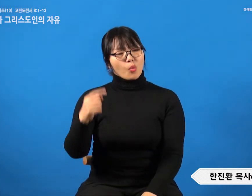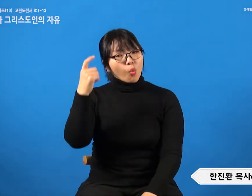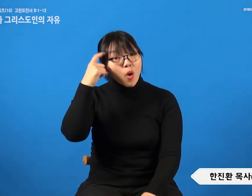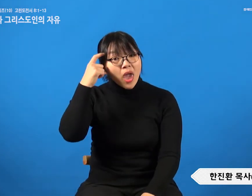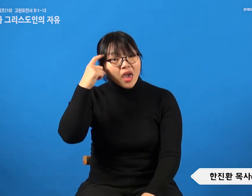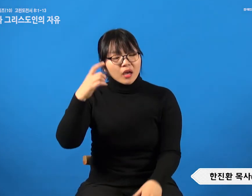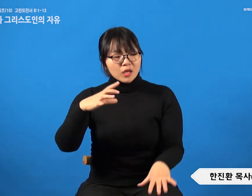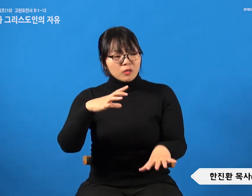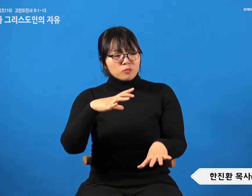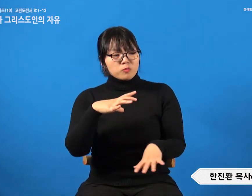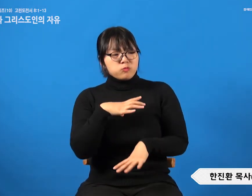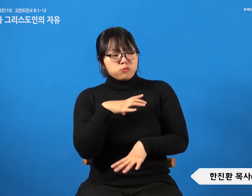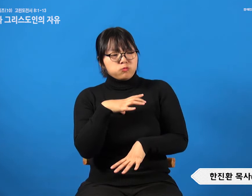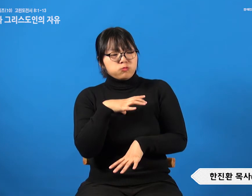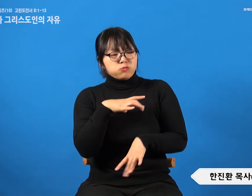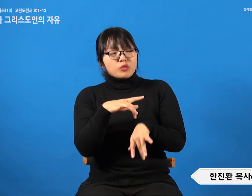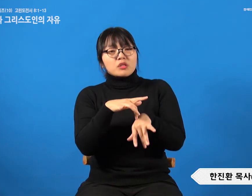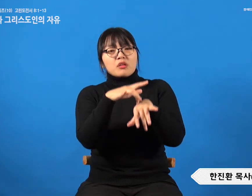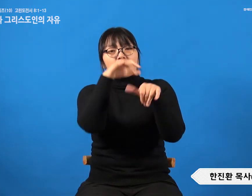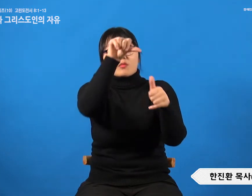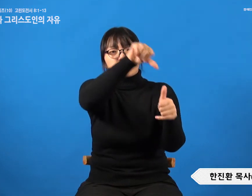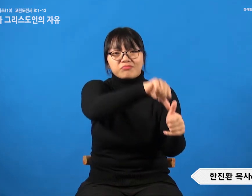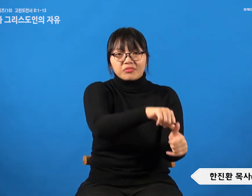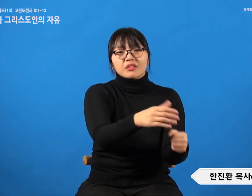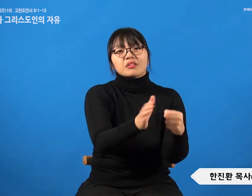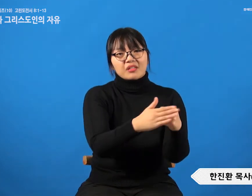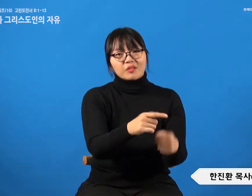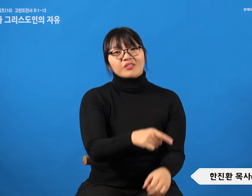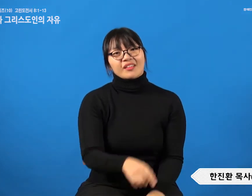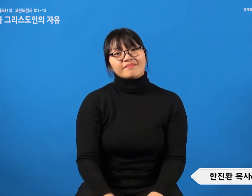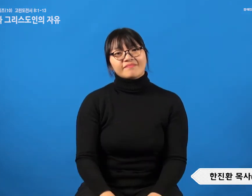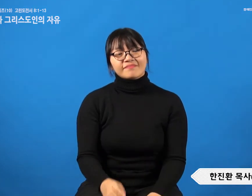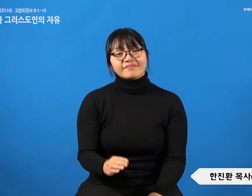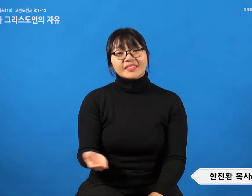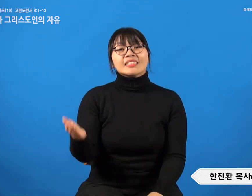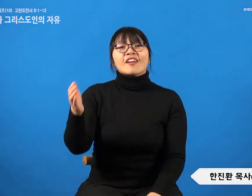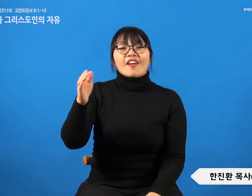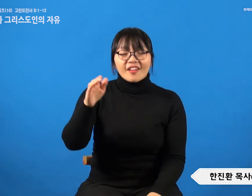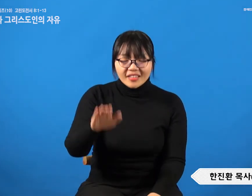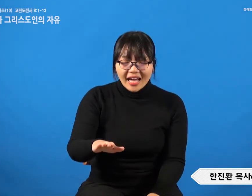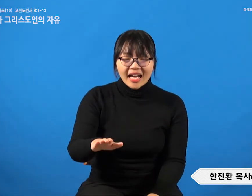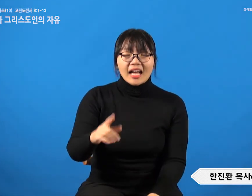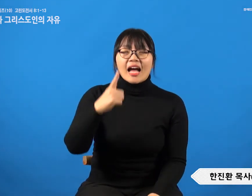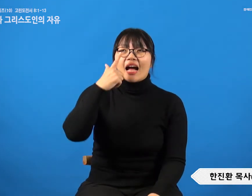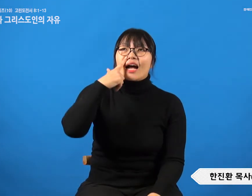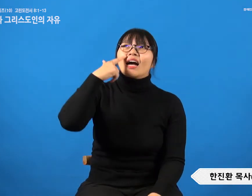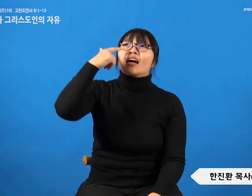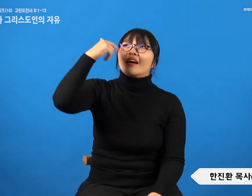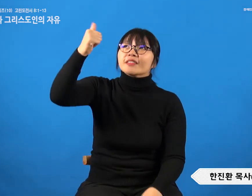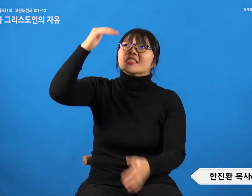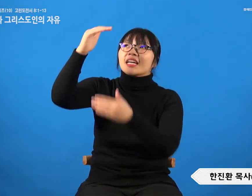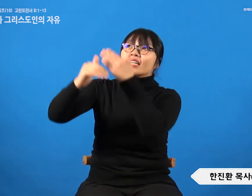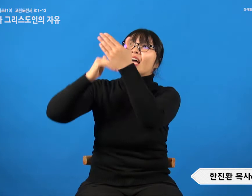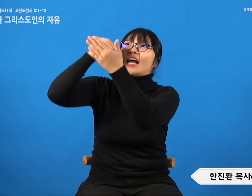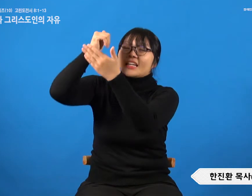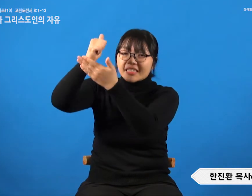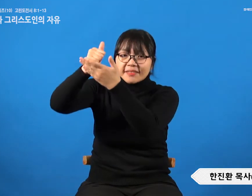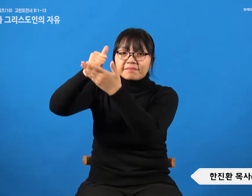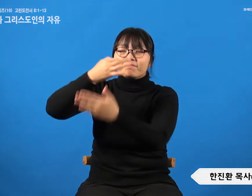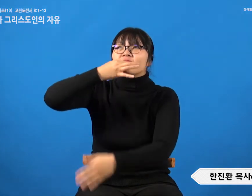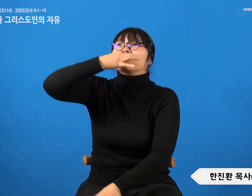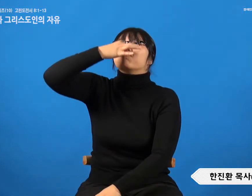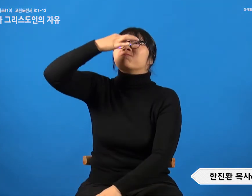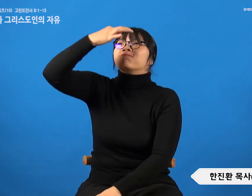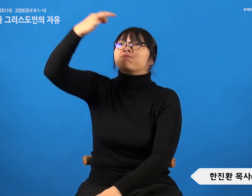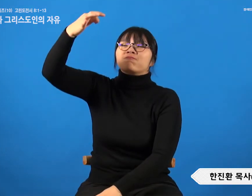무서워하는 종의 영에 사로잡혀 있는 것이죠. 그러나 정말 아버지라고 전능하신